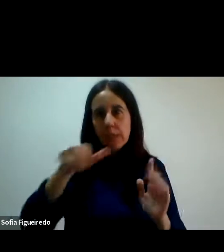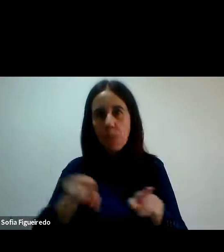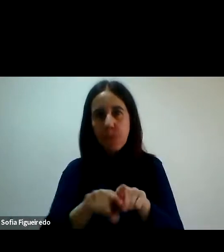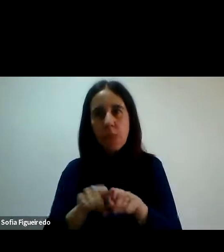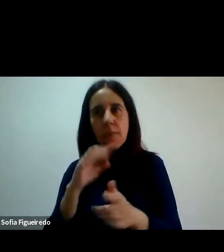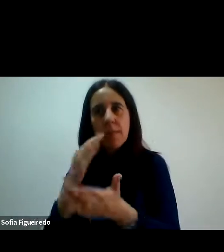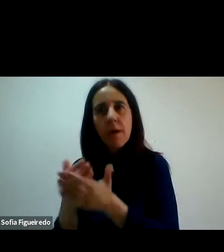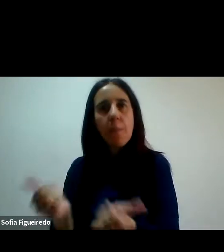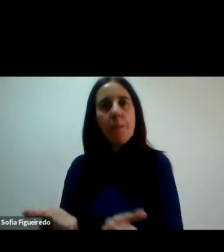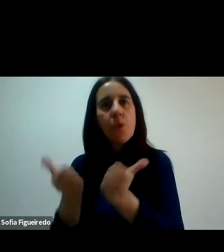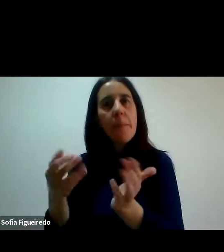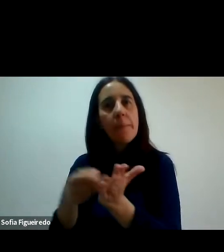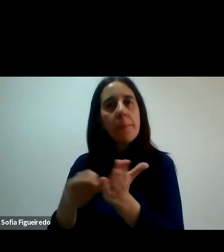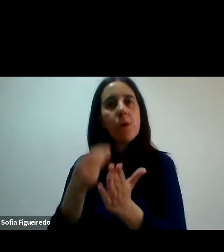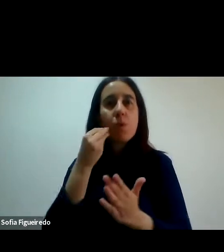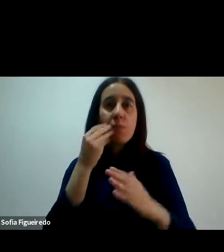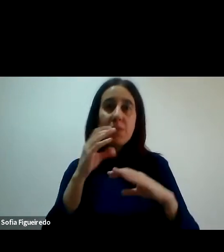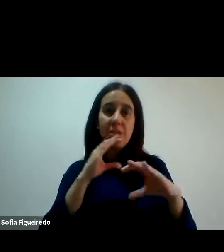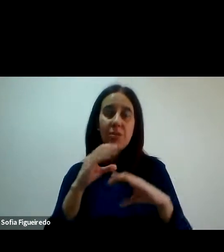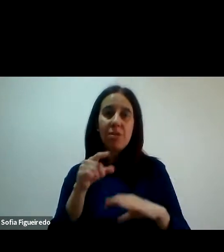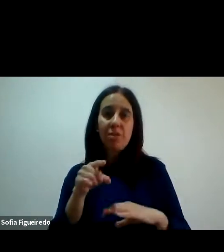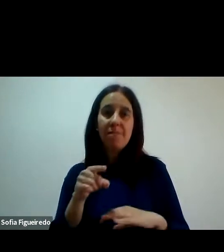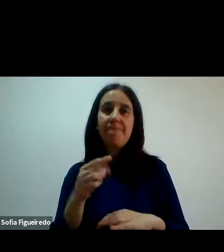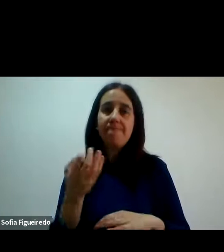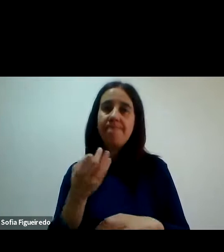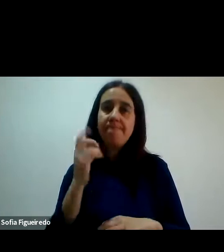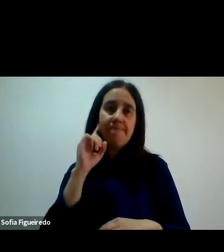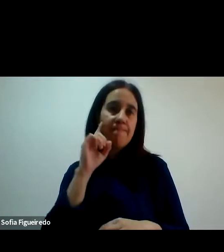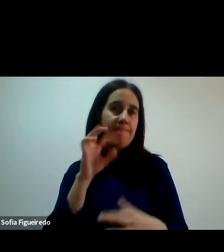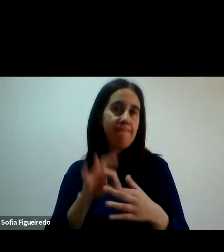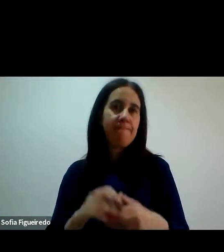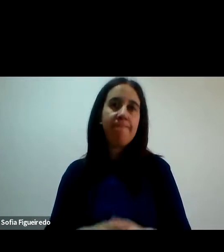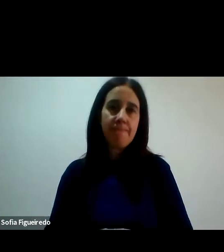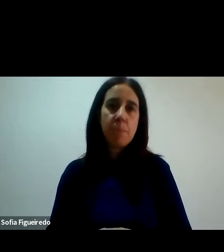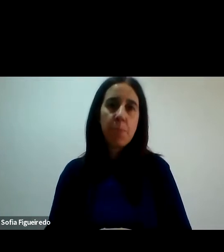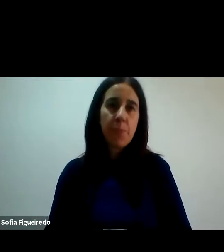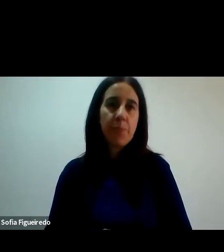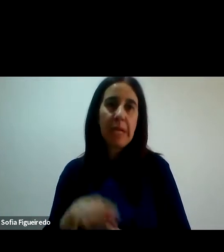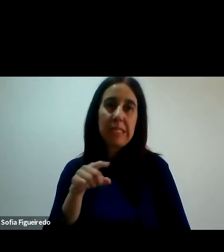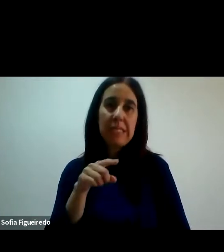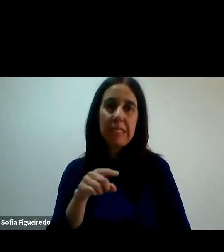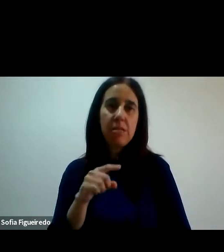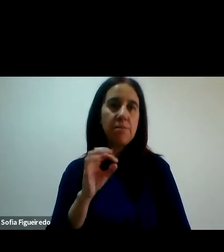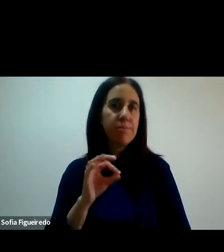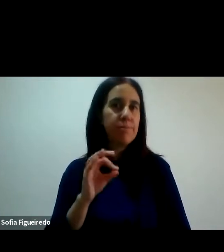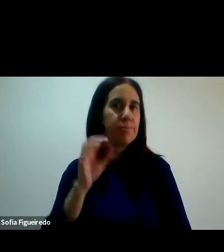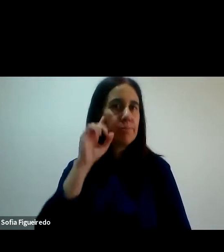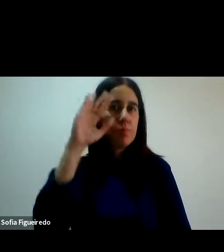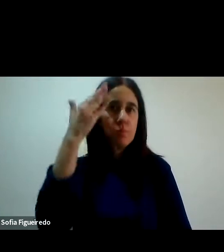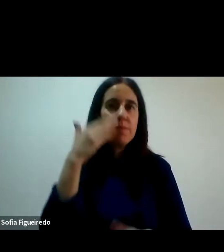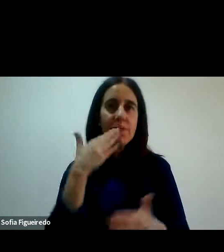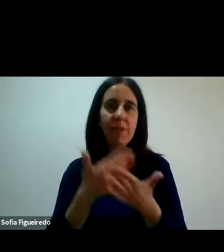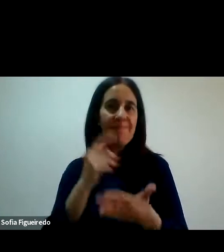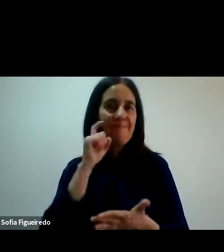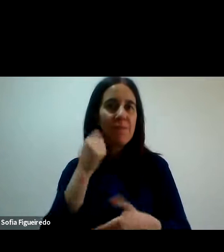E a comunicação, mais uma vez, tem muito a ver com isso. Portanto, essa componente é absolutamente central para garantirmos